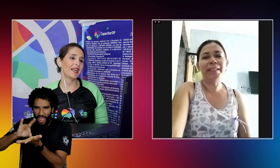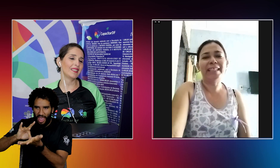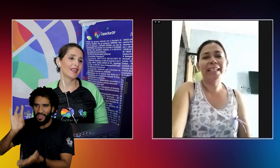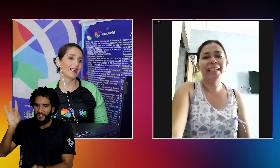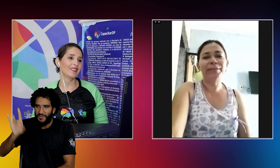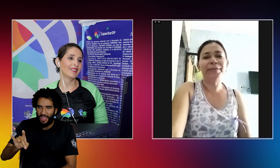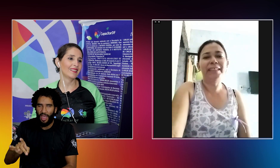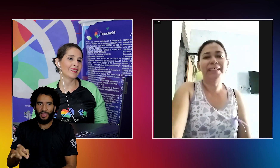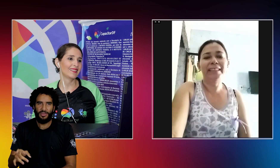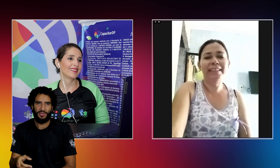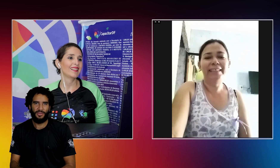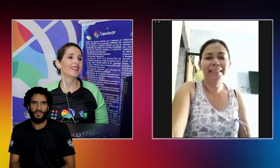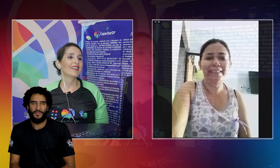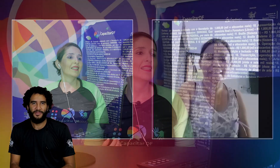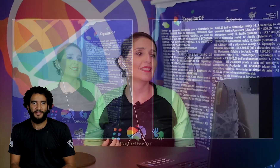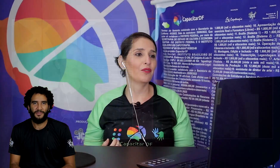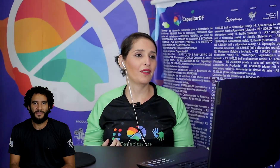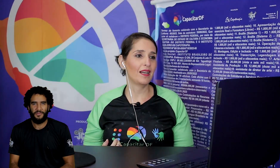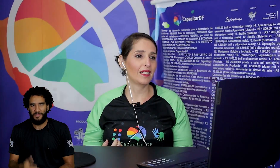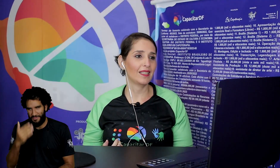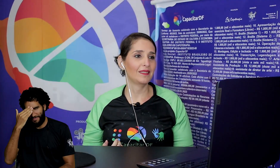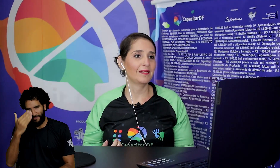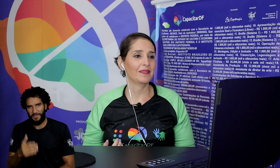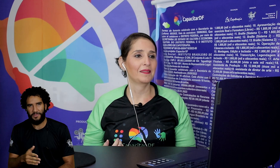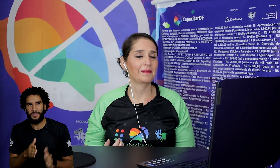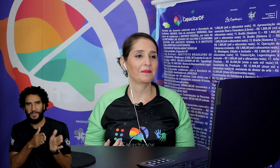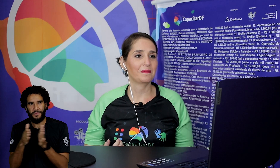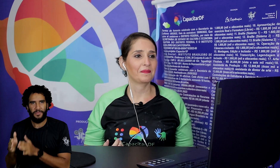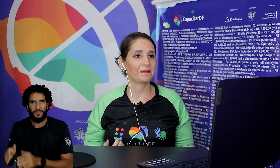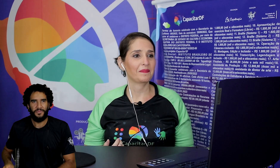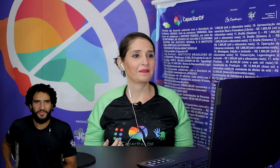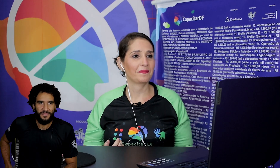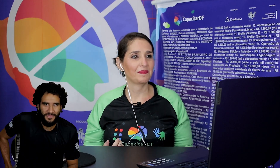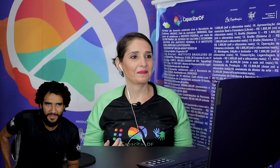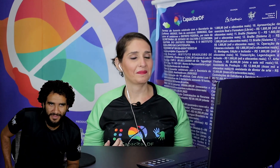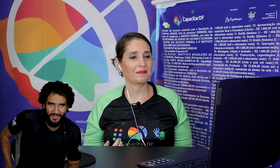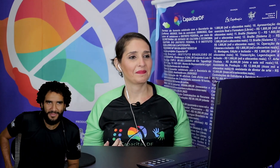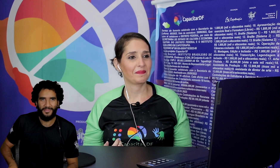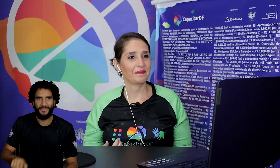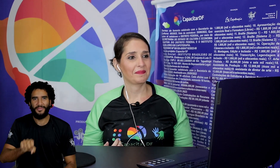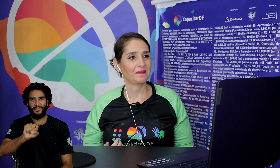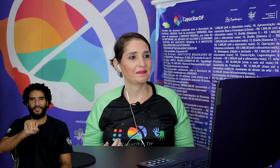Por nada, querida. Silvana.